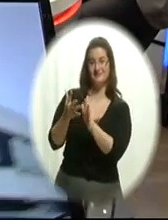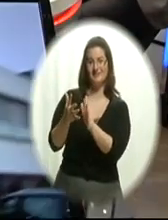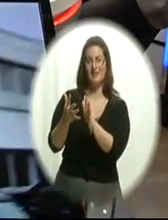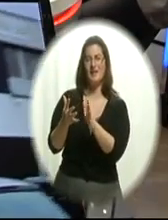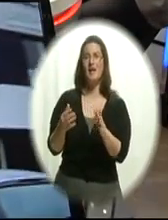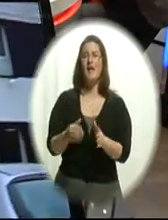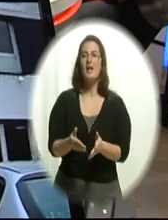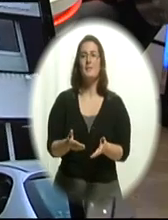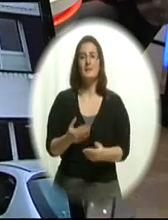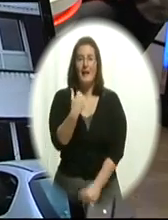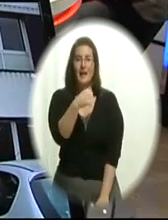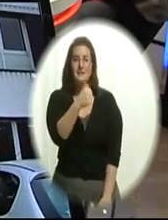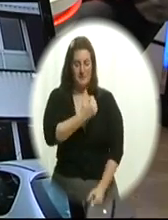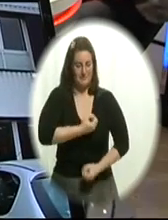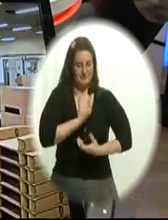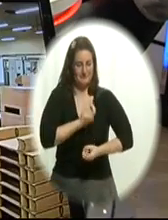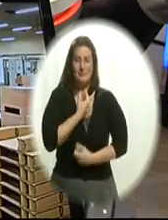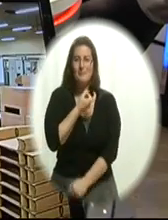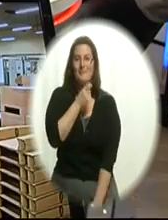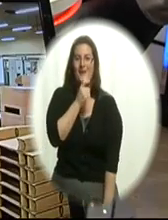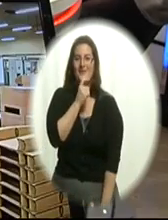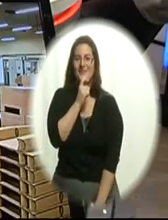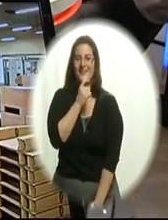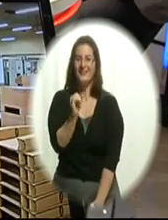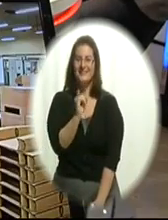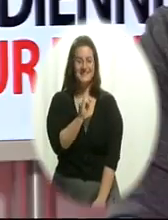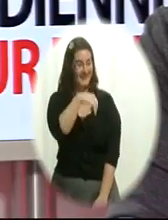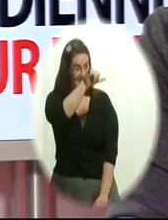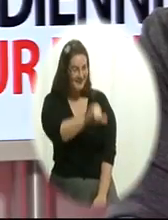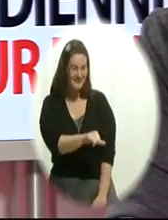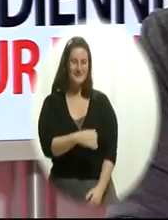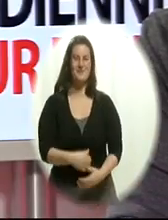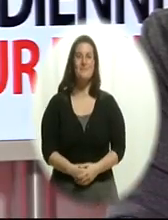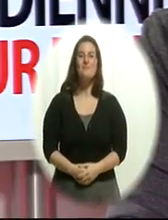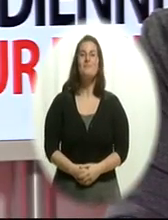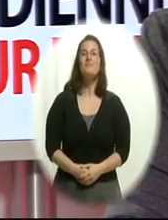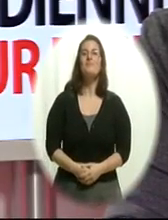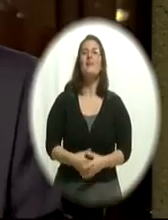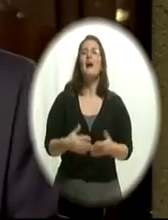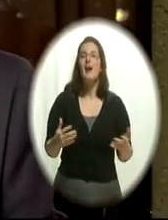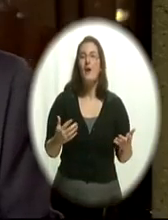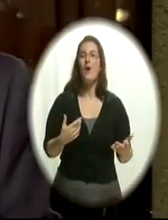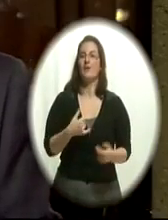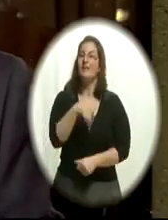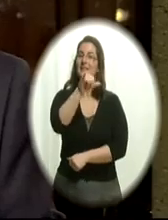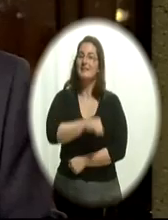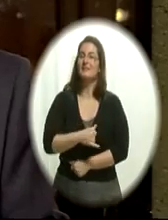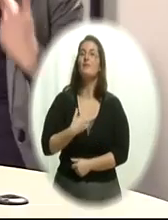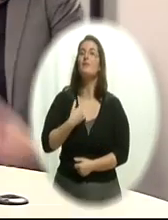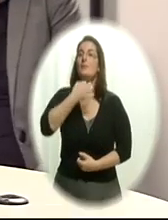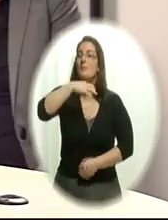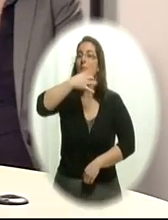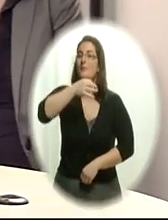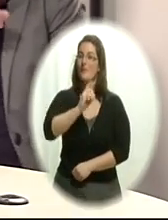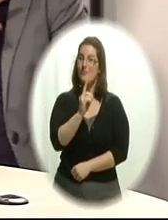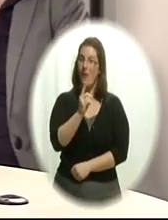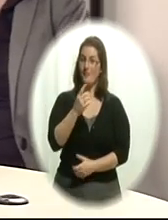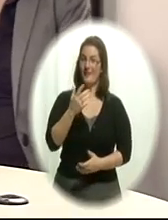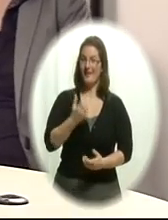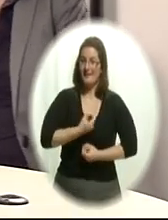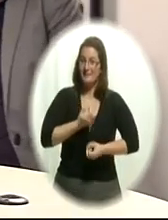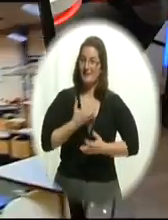qu'un jusqu'à présent qui ne s'est pas exprimé, c'est Yves Arcelus. Alors évidemment, il ne va pas s'exprimer avec ses cordes vocales, j'imagine, mais avec la